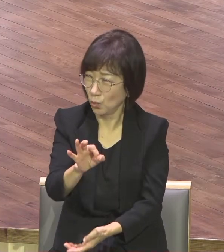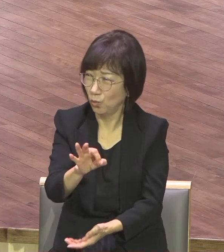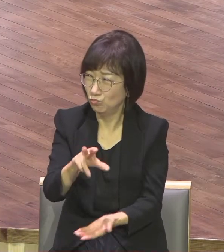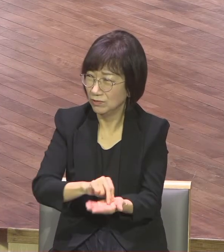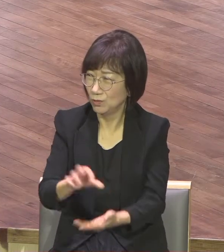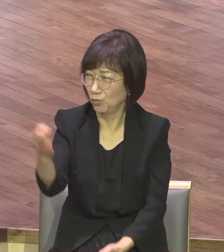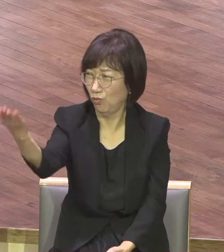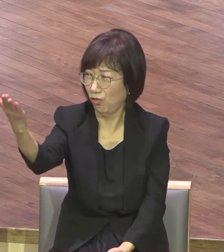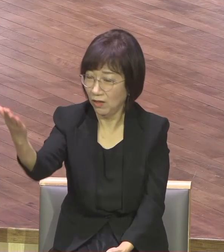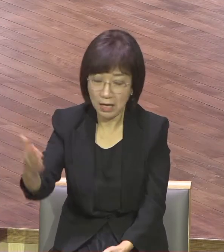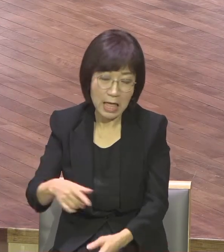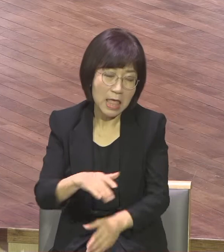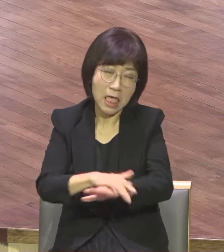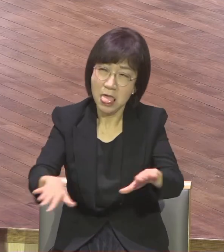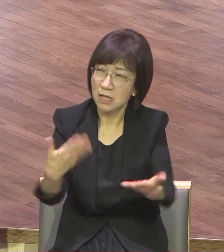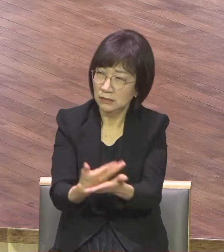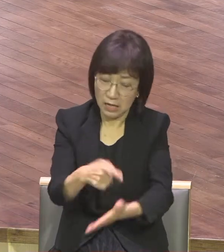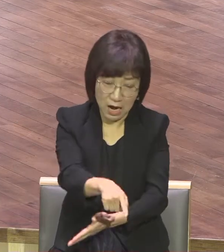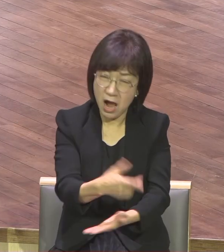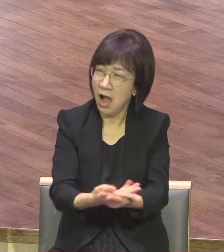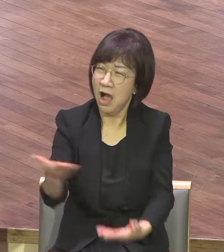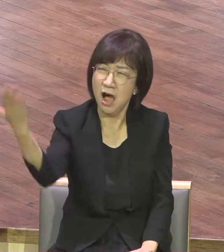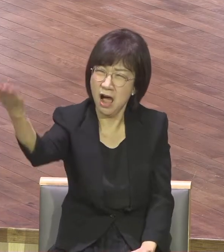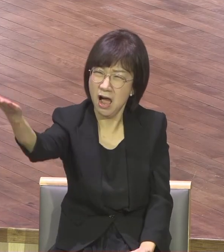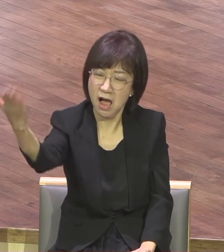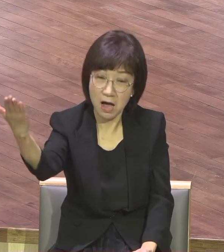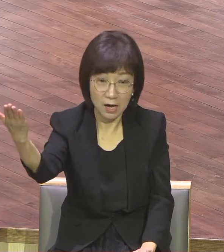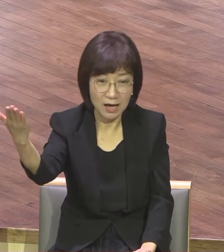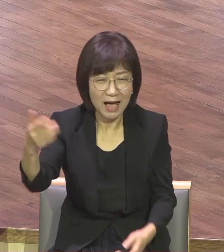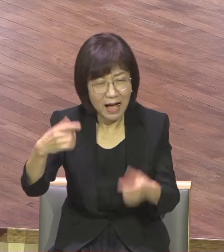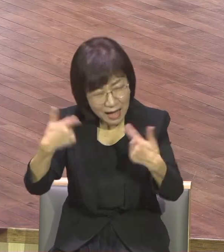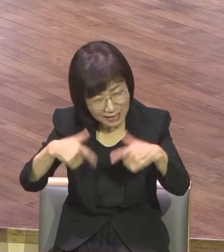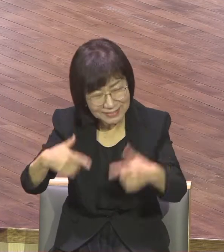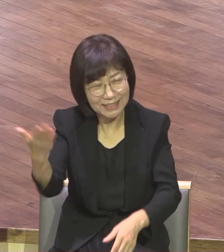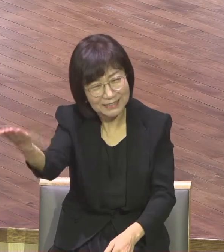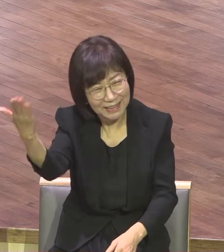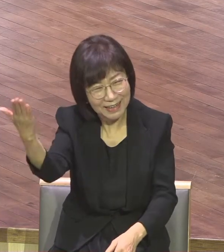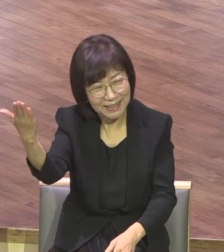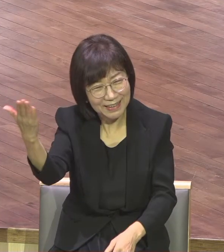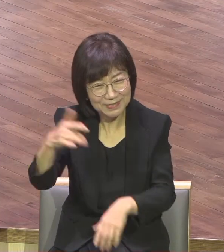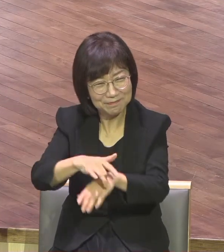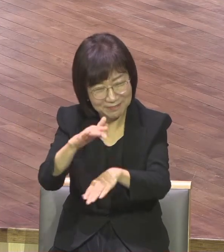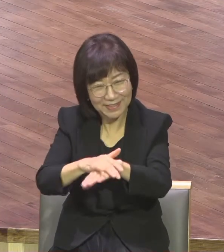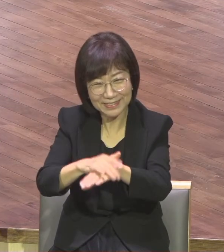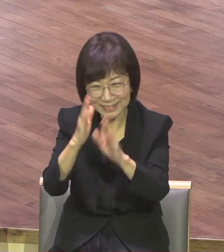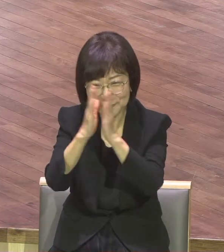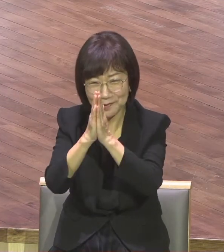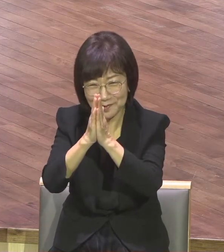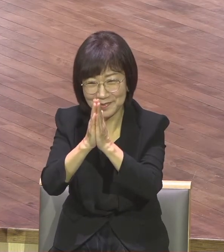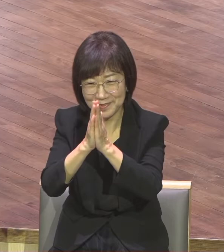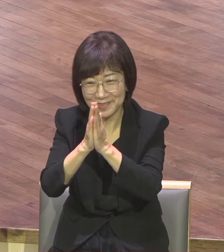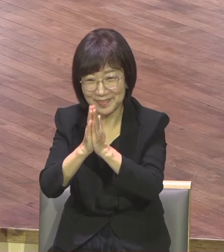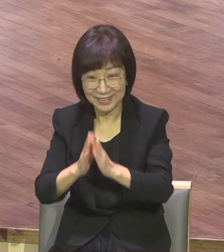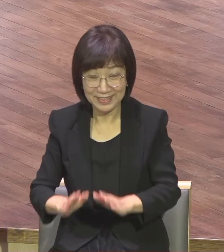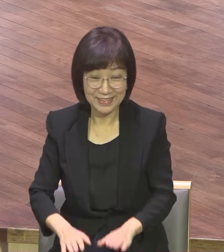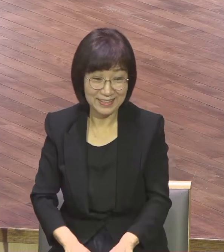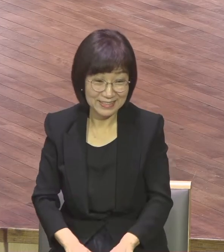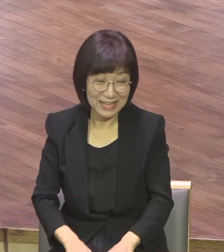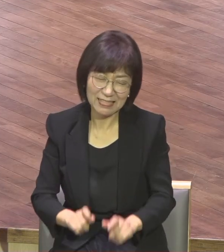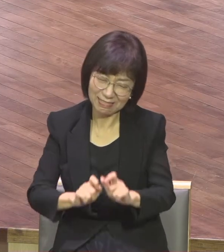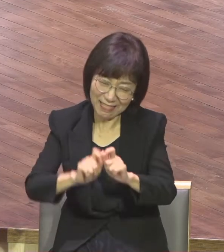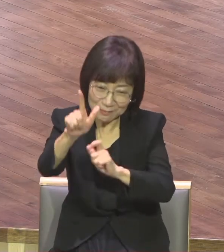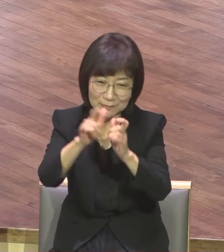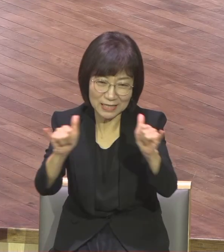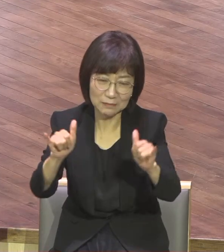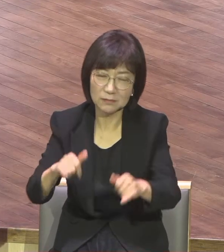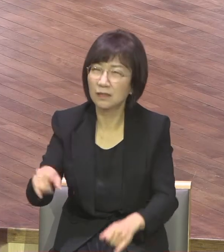해결해 주시옵소서. 주시옵소서. 주시옵소서 기도를 많이 합니다. 주시옵소서. 대부분 그래